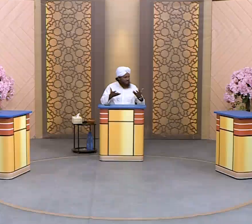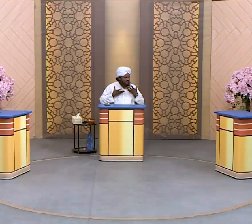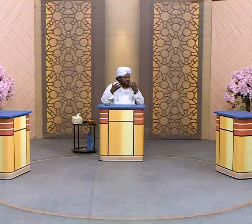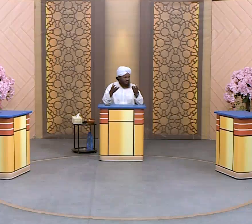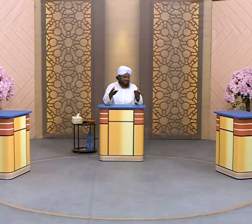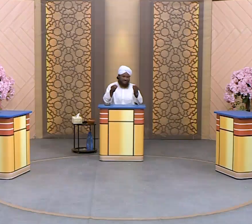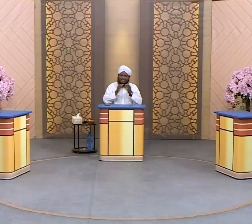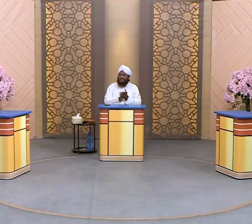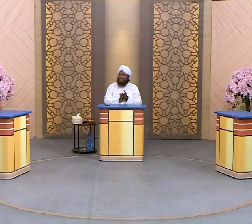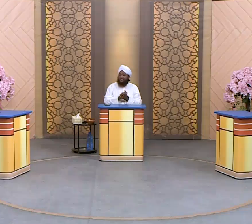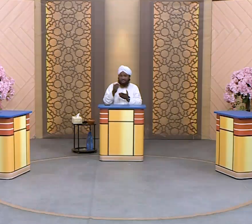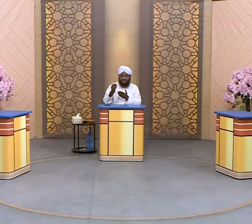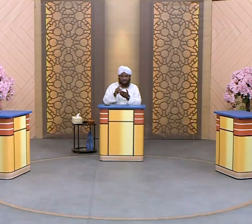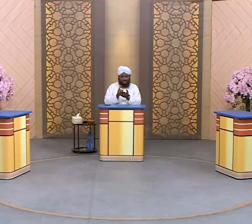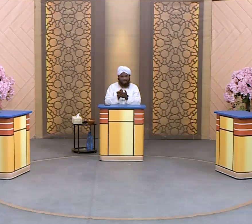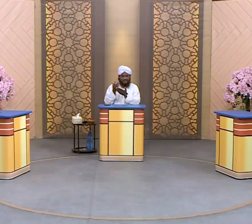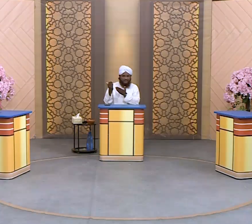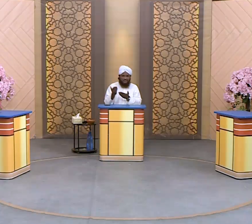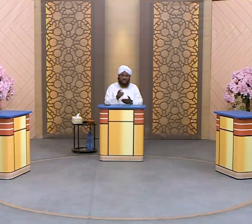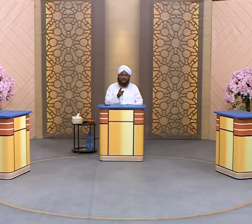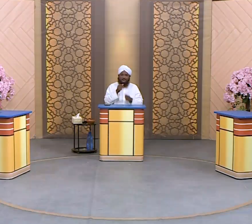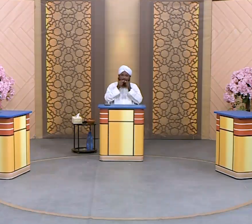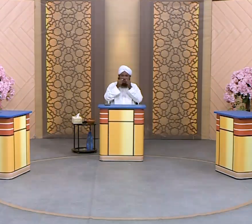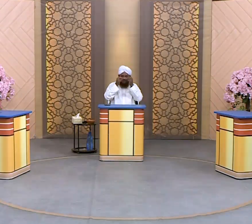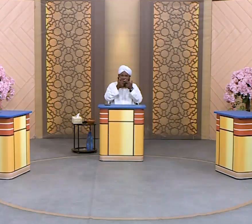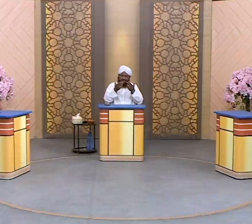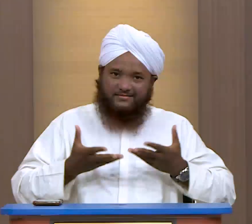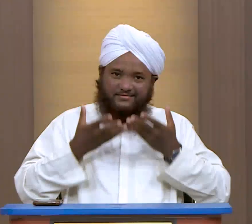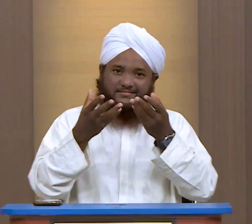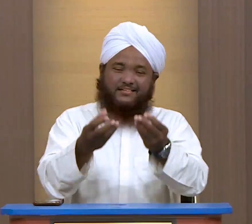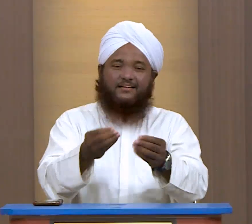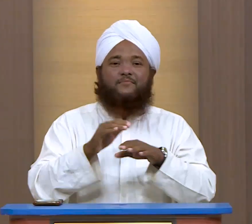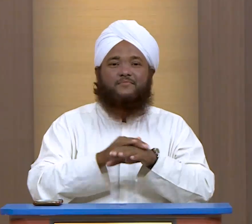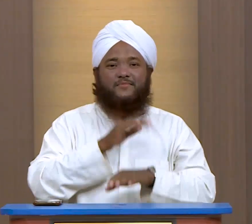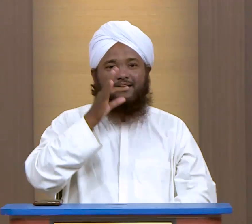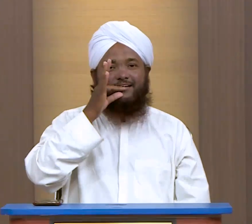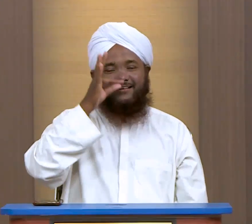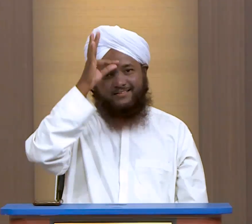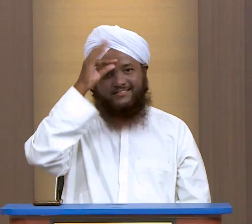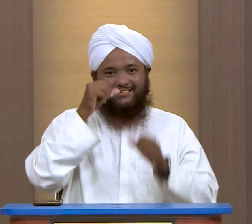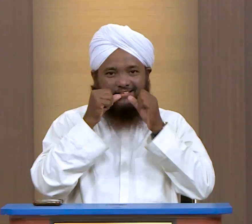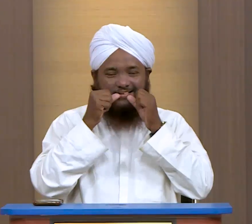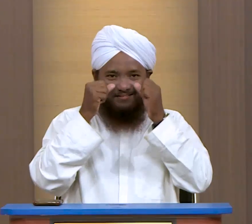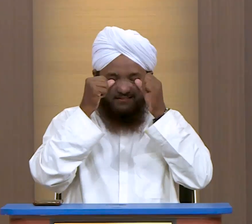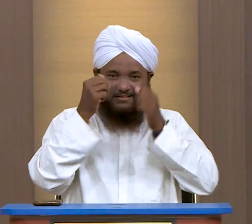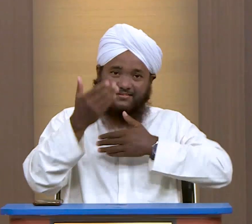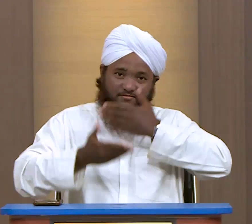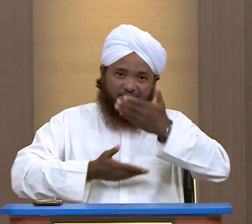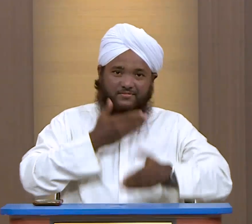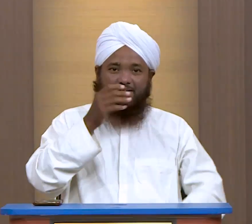آئیے سب سے پہلے درود پاک کی فضیلت سنتے ہیں۔ پیارے آقا صلی اللہ علیہ وآلہ وسلم کا فرمان جنت